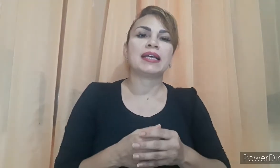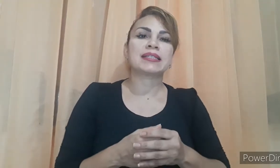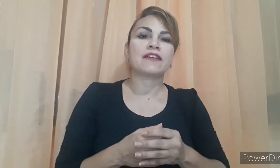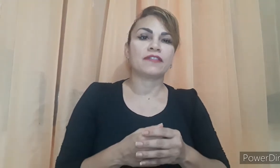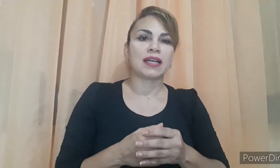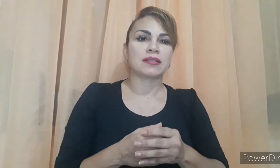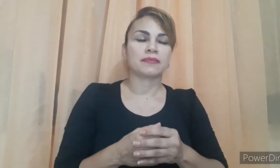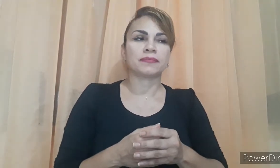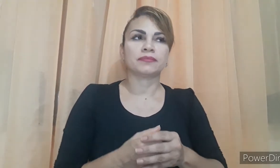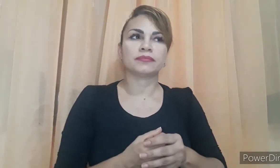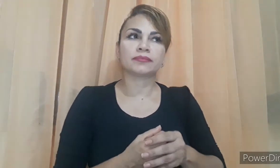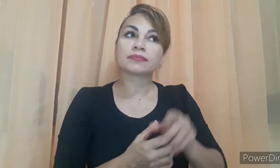essa frase.